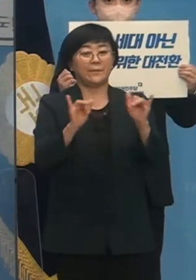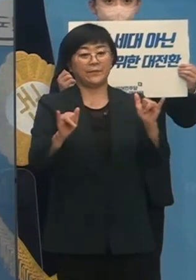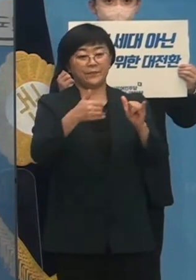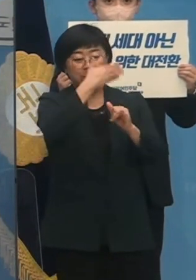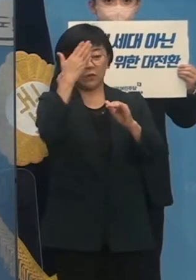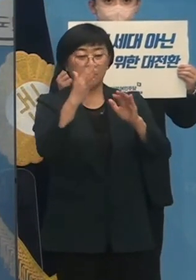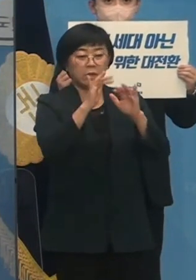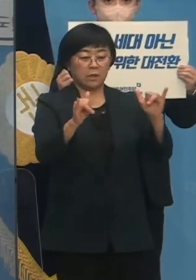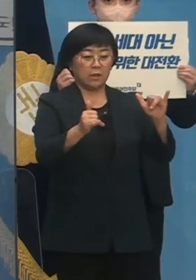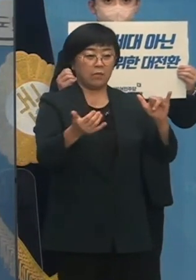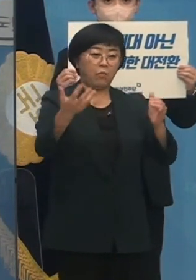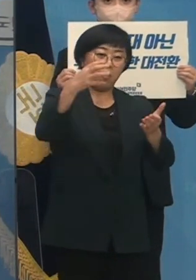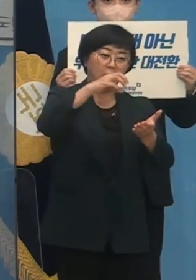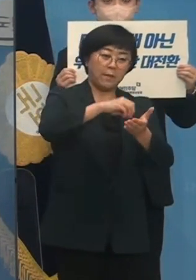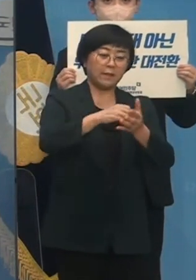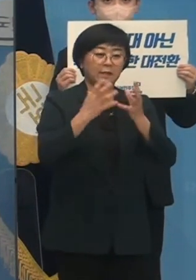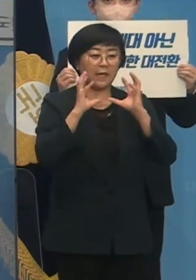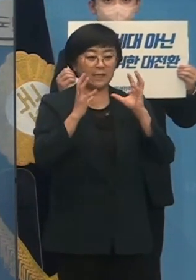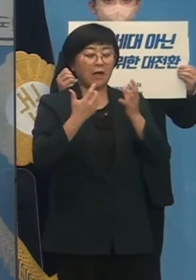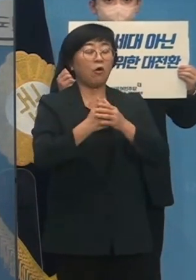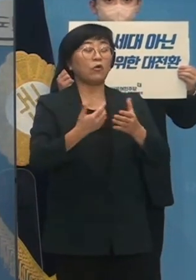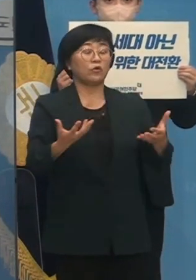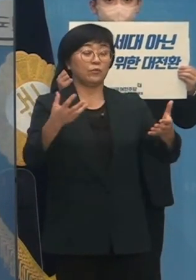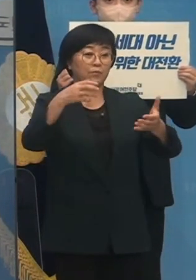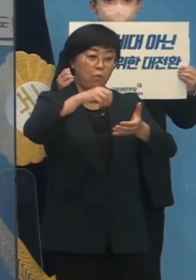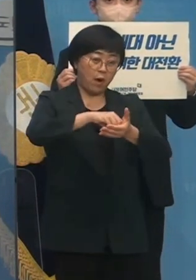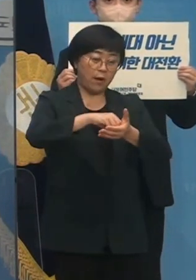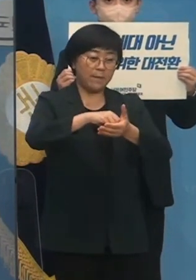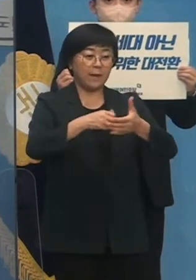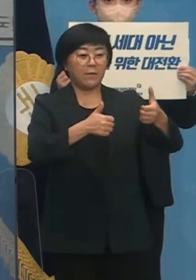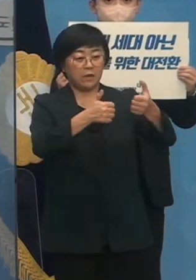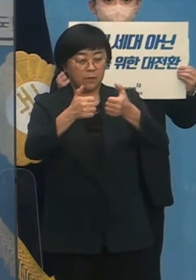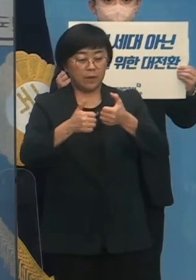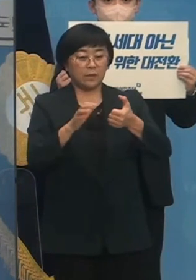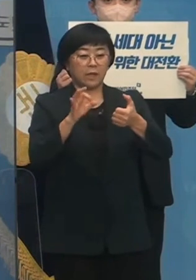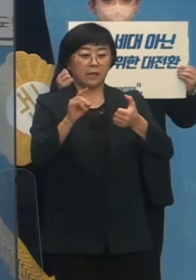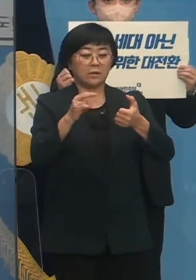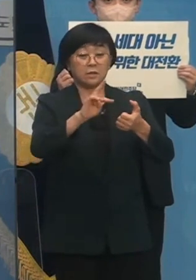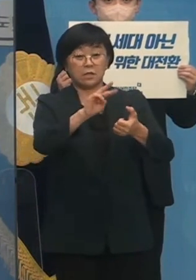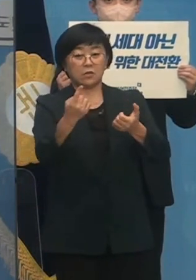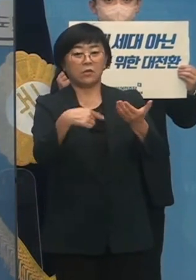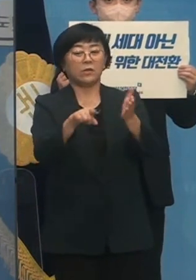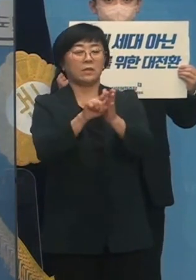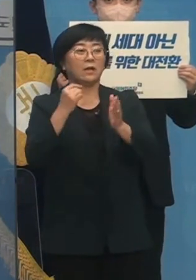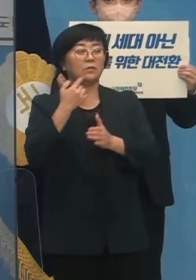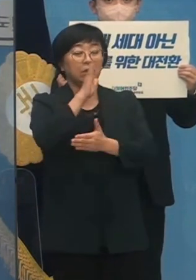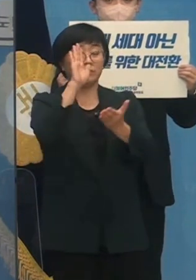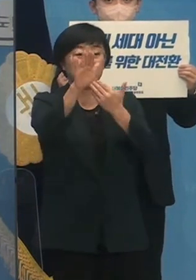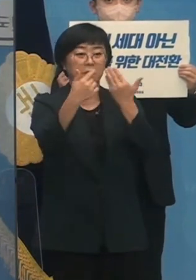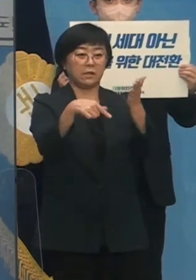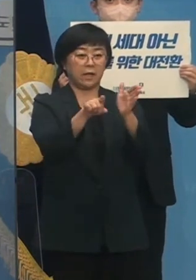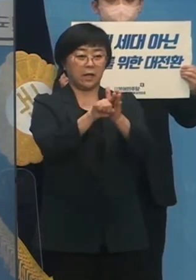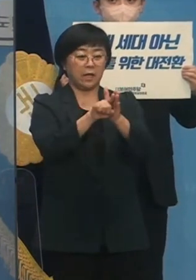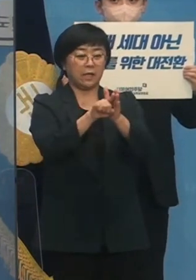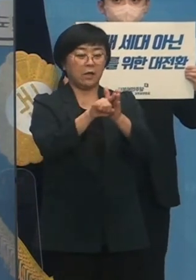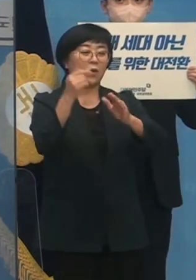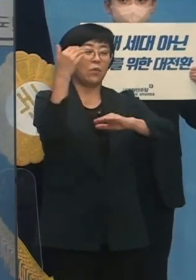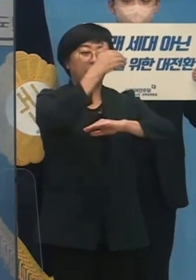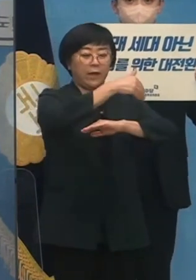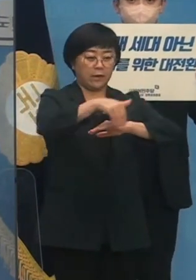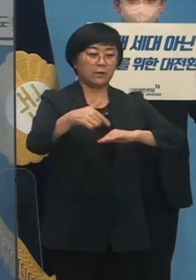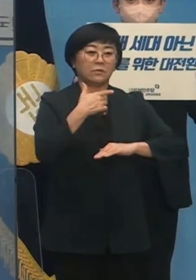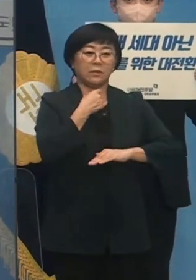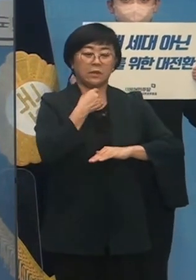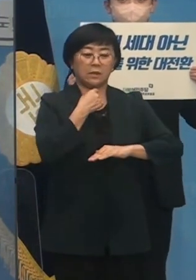청년을 포함한 모든 세대가 함께 어우러져 머리를 맞대고 에너지 대전환을 향한 아름다운 미래를 향한 청사진을 그리길